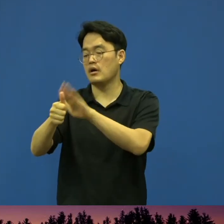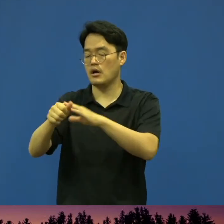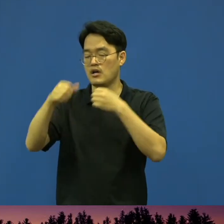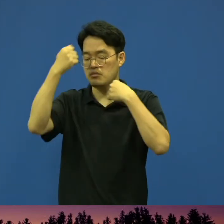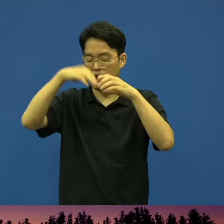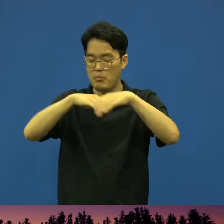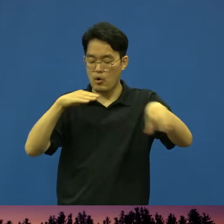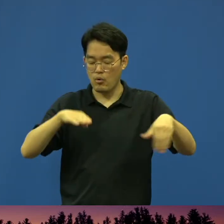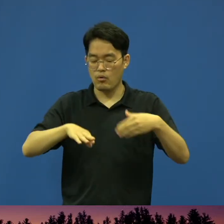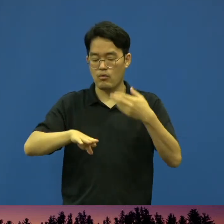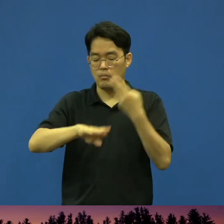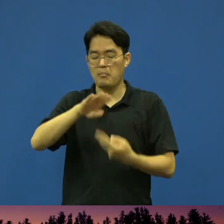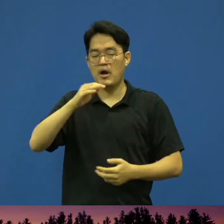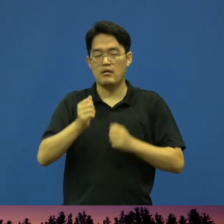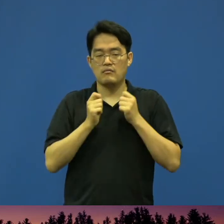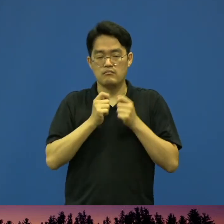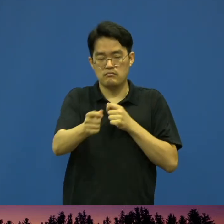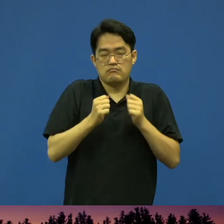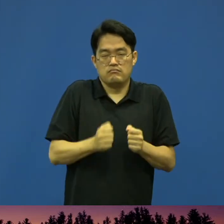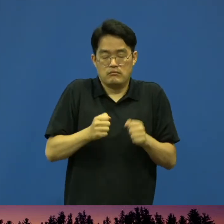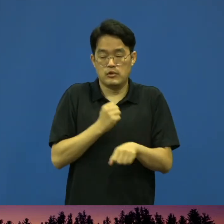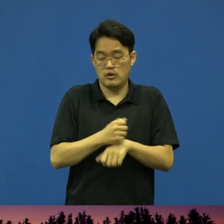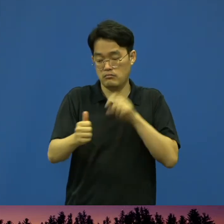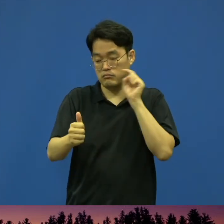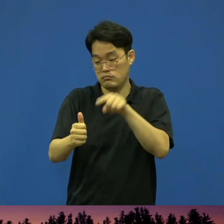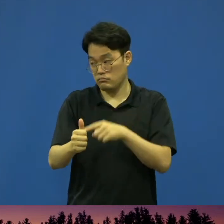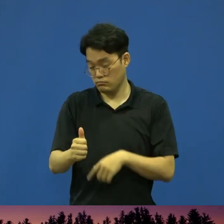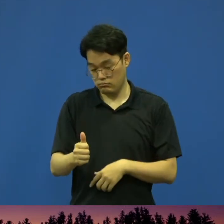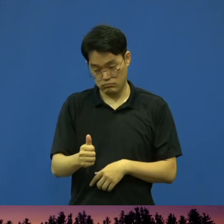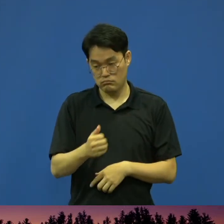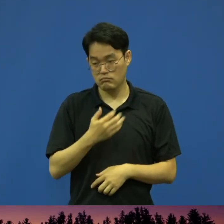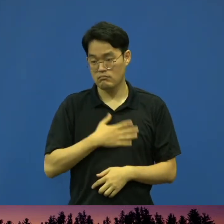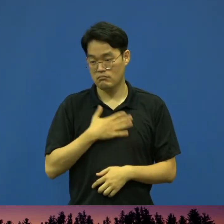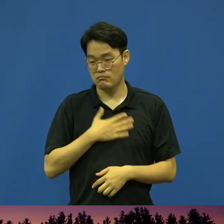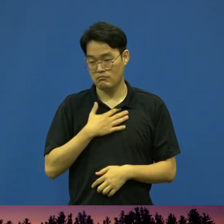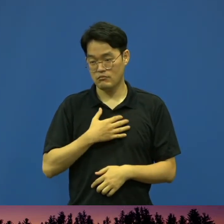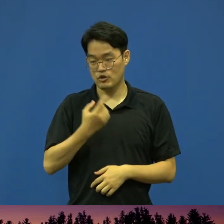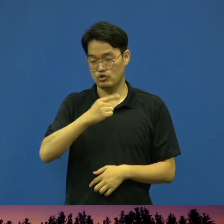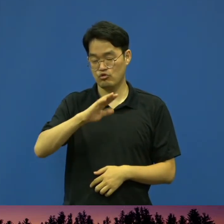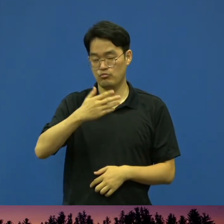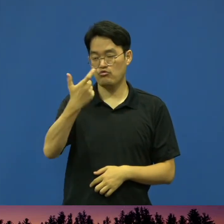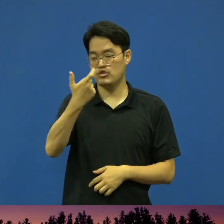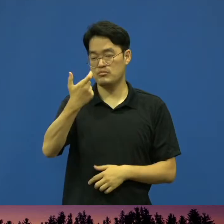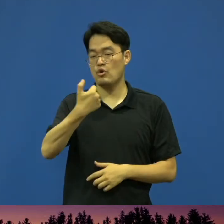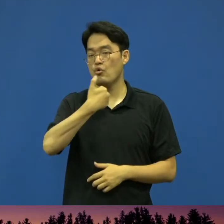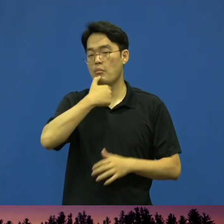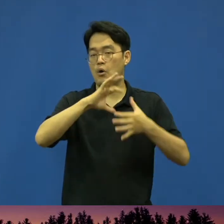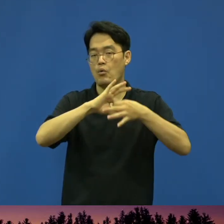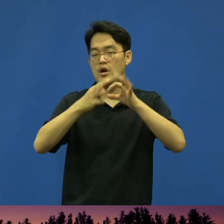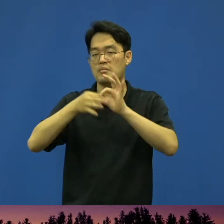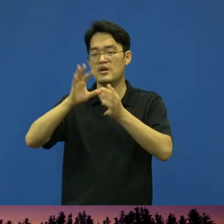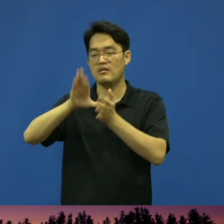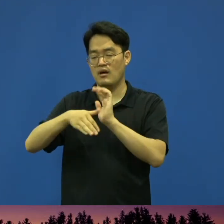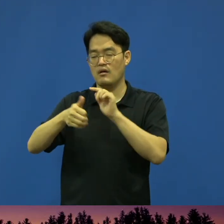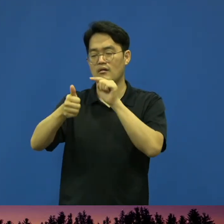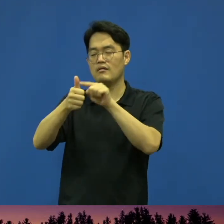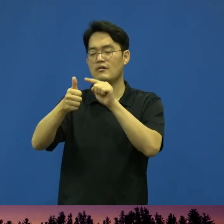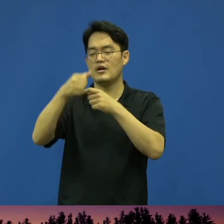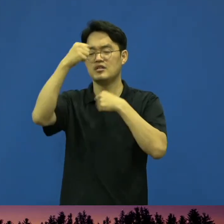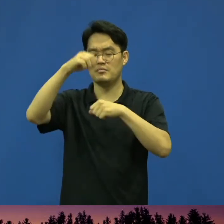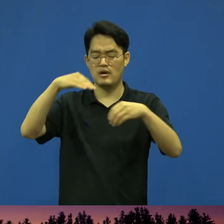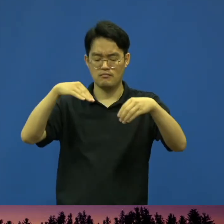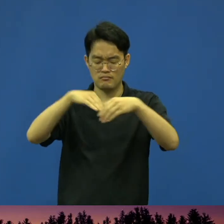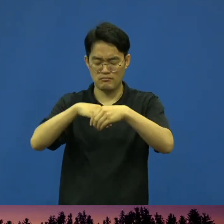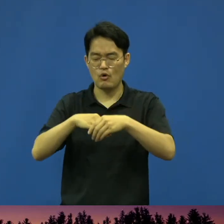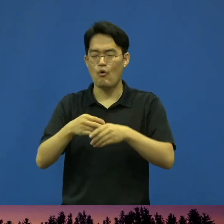거예요. 그래서 1960년 로마 올림픽의 아베베는 결국에 맨발로 신발에 맞는 게 없어서 아주